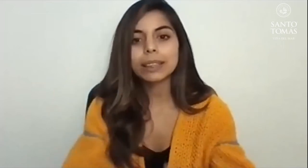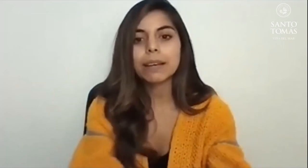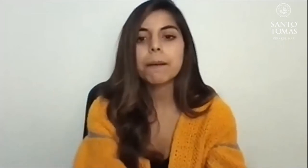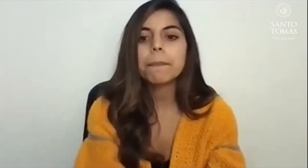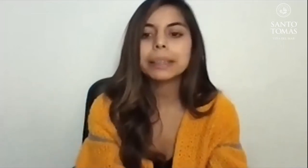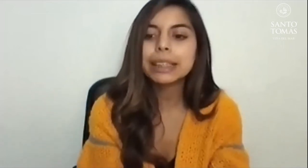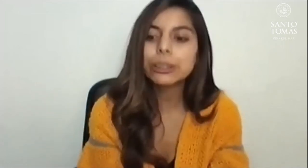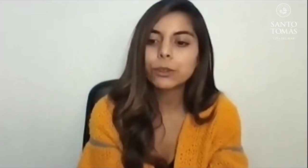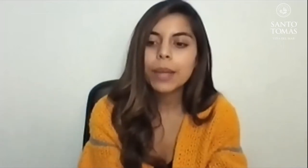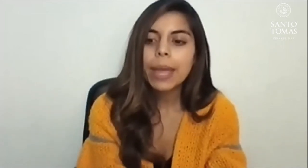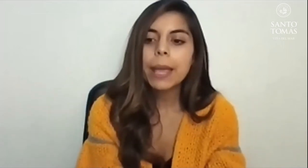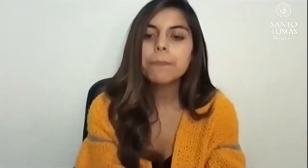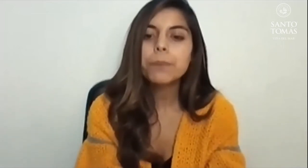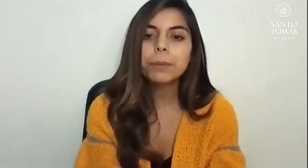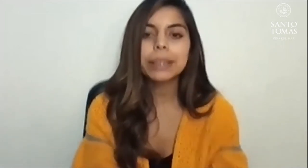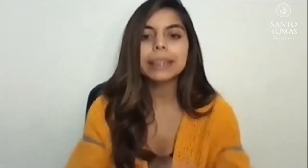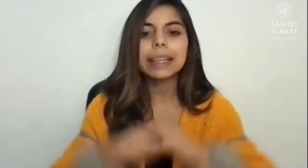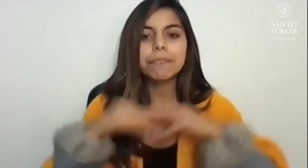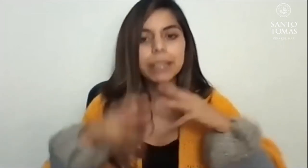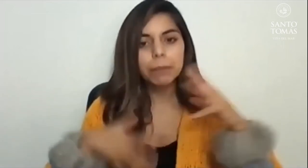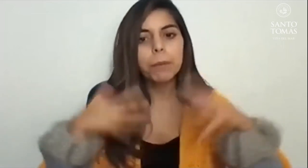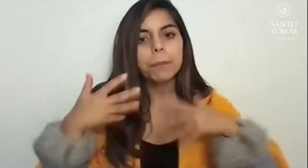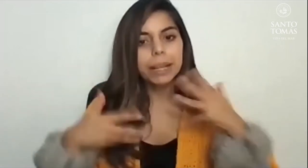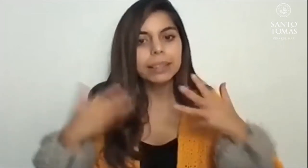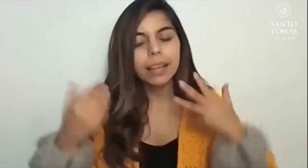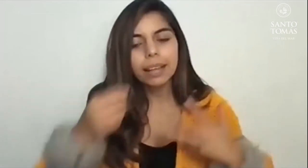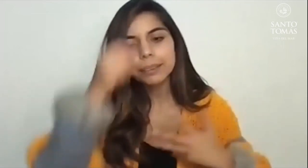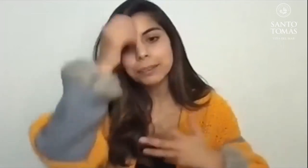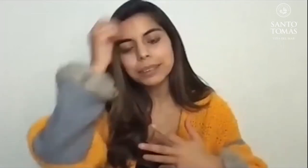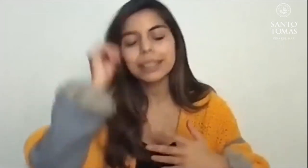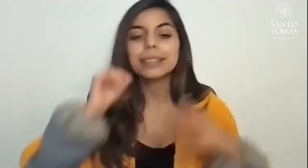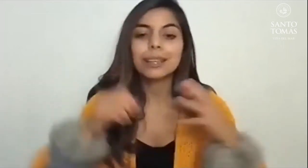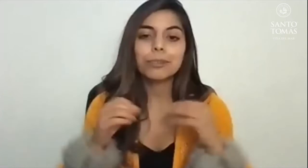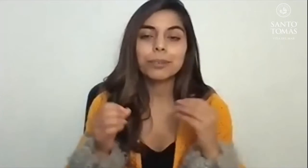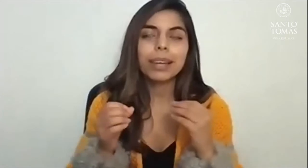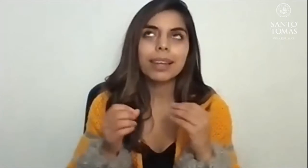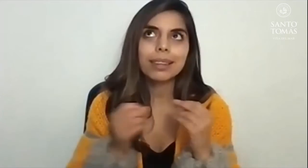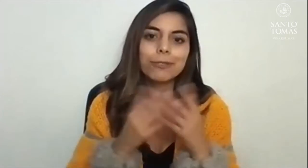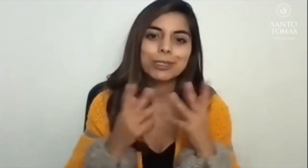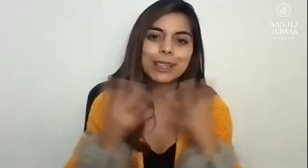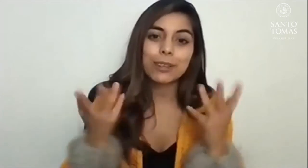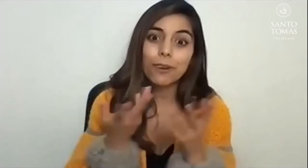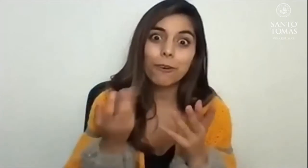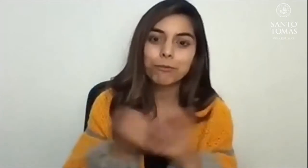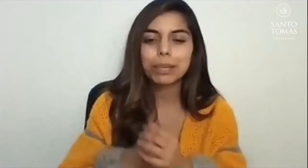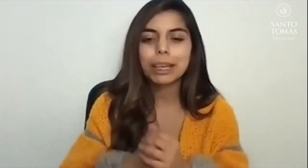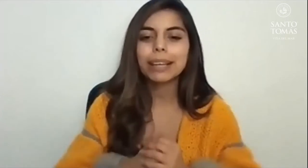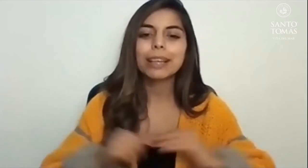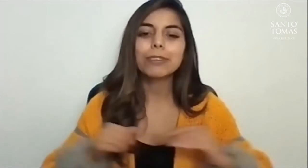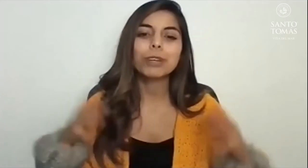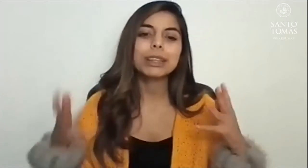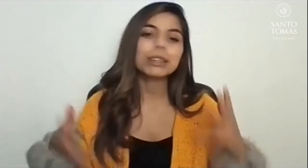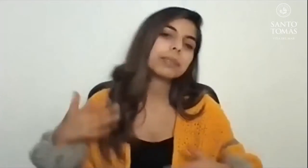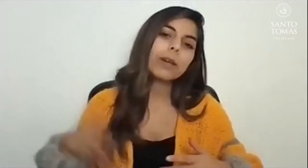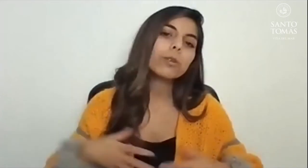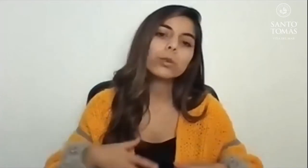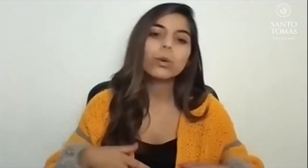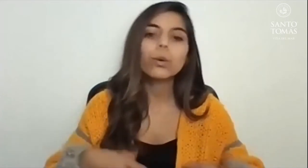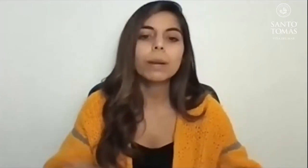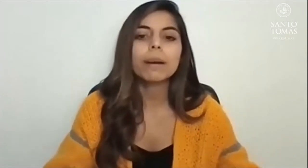estaba expresando. Es muy importante que vayamos practicando sin esta ayuda de voz en off mía, que les voy interpretando todo lo que va